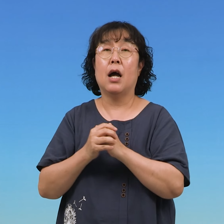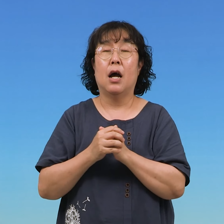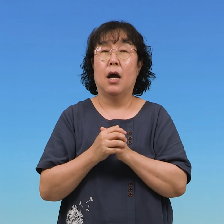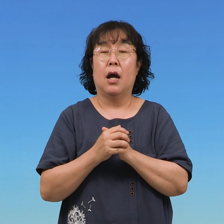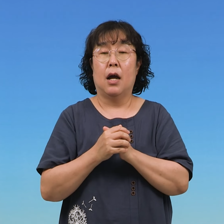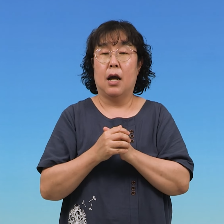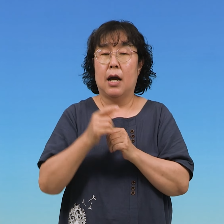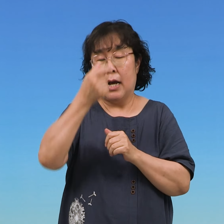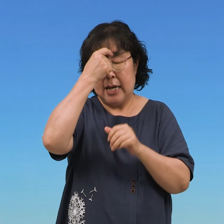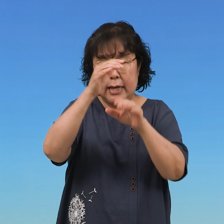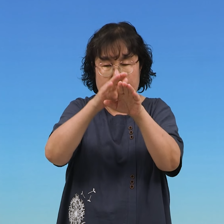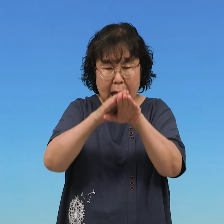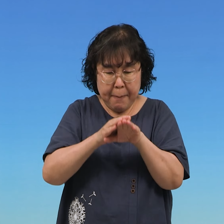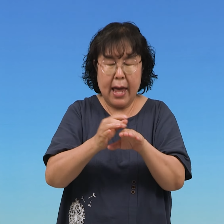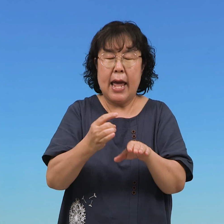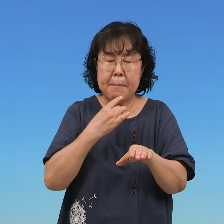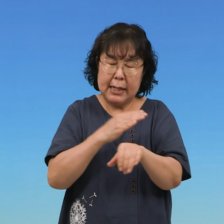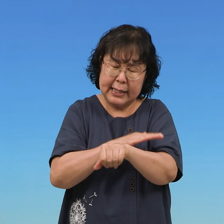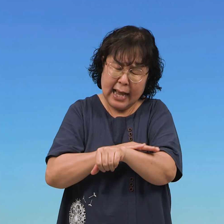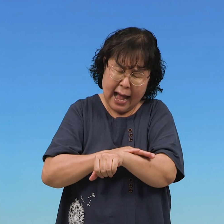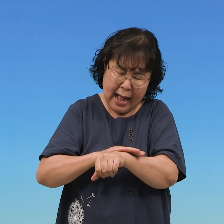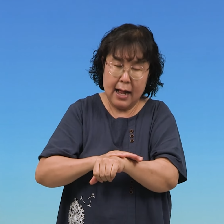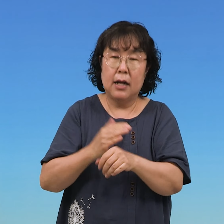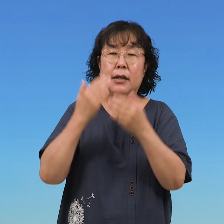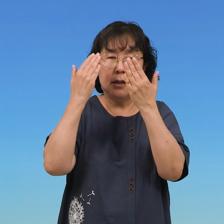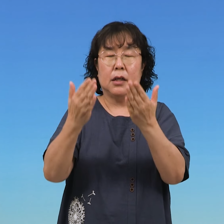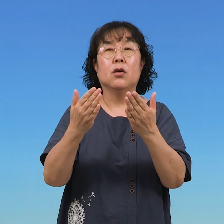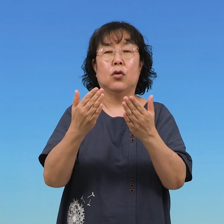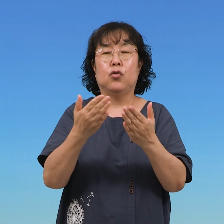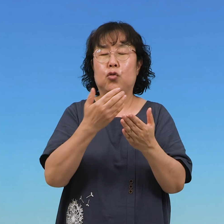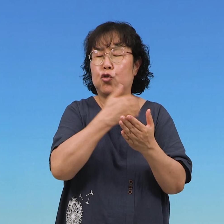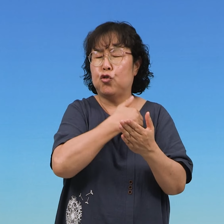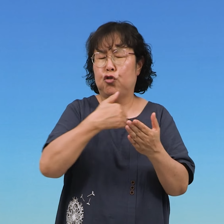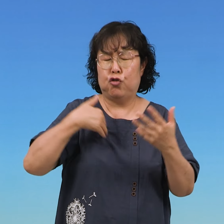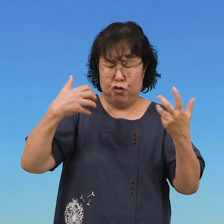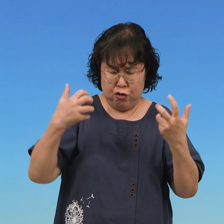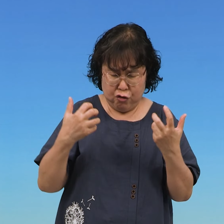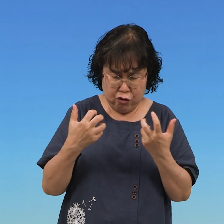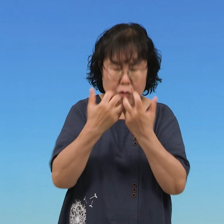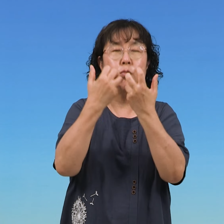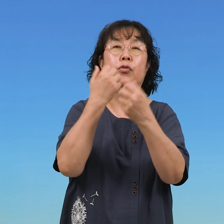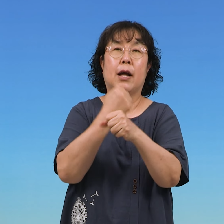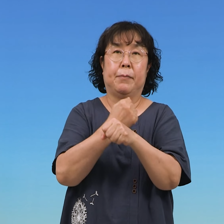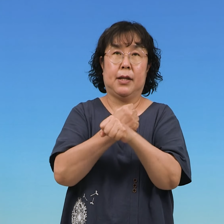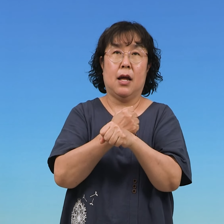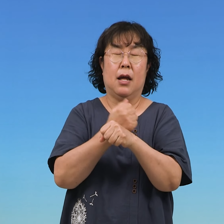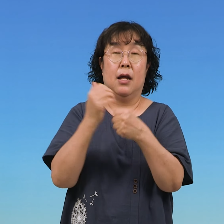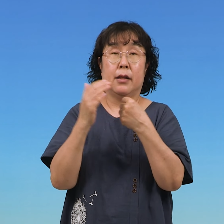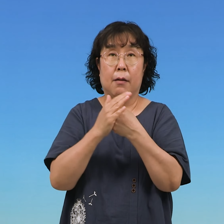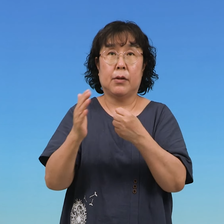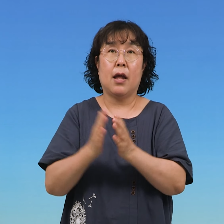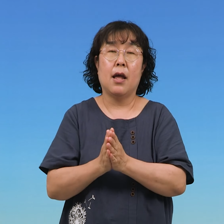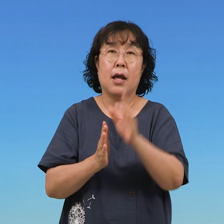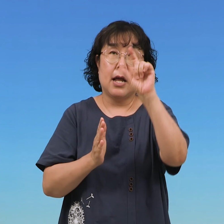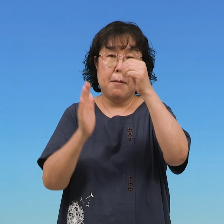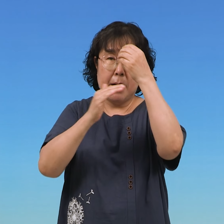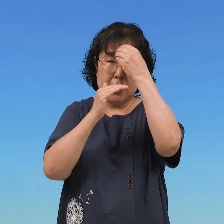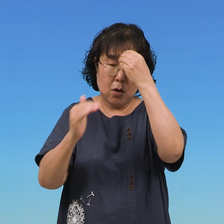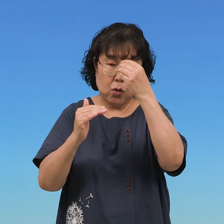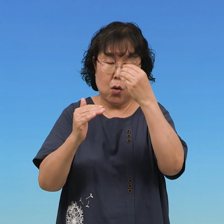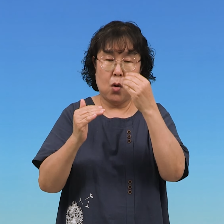해도 괜찮고요 등반대회 없어도 괜찮습니다. 그래서 우리가 그 일만수도 파송 운동 잘